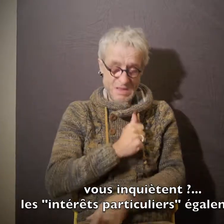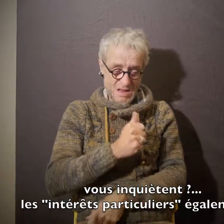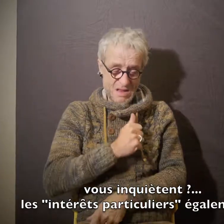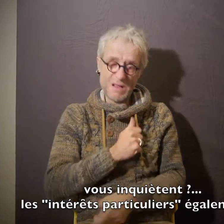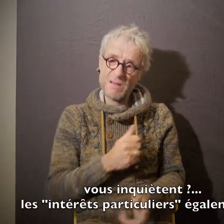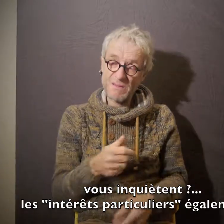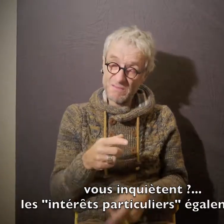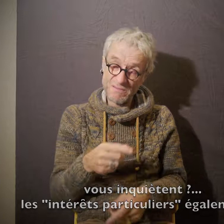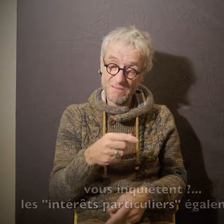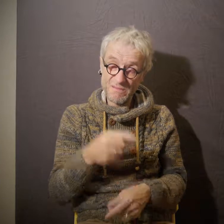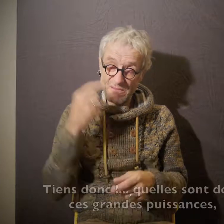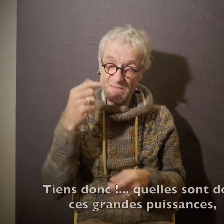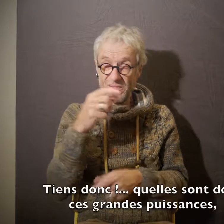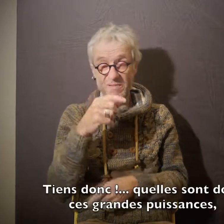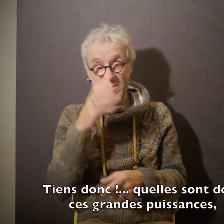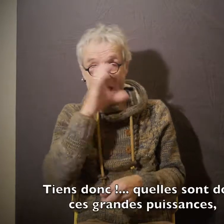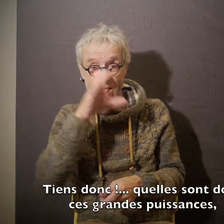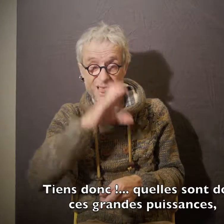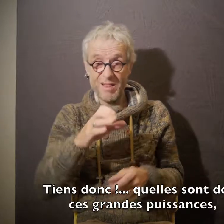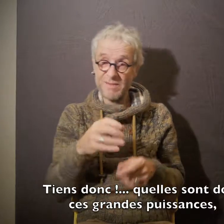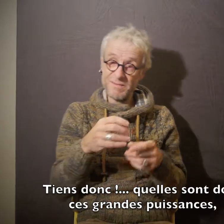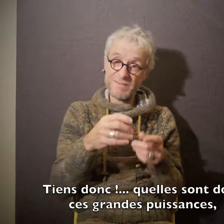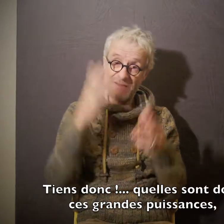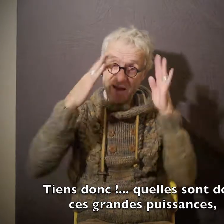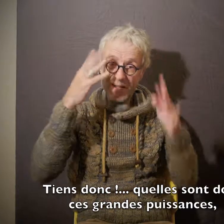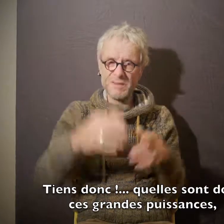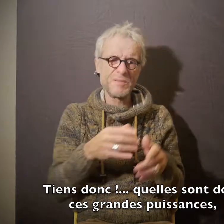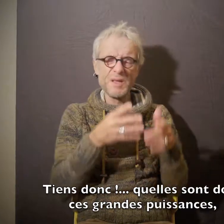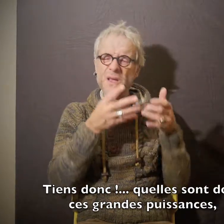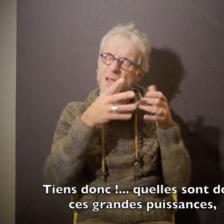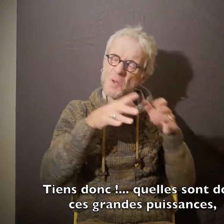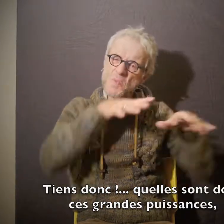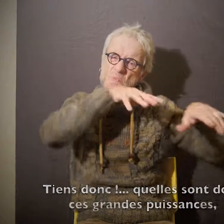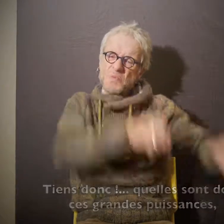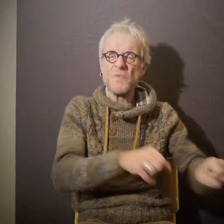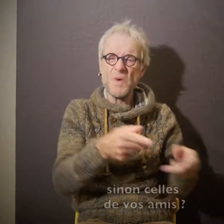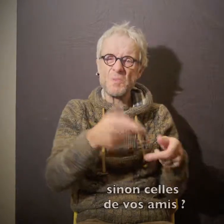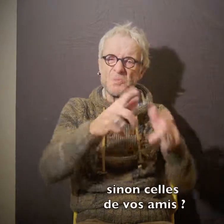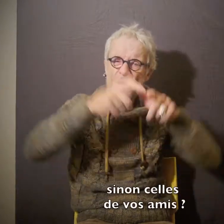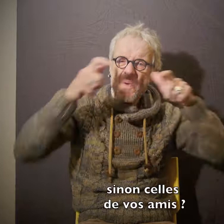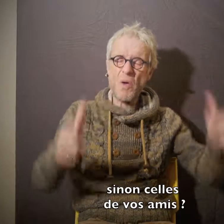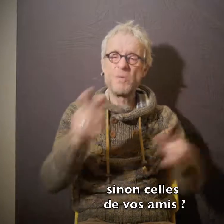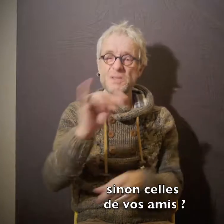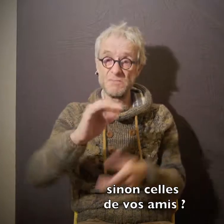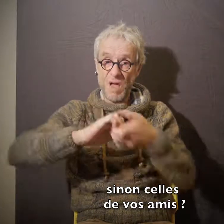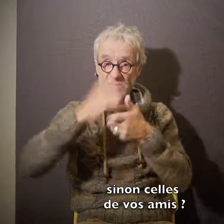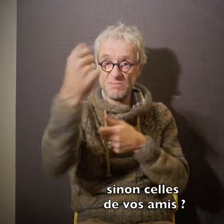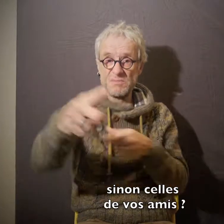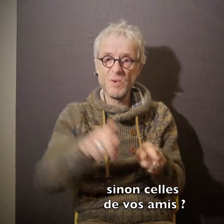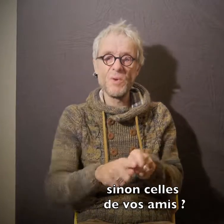également. Tiens donc, quelles sont donc ces grandes puissances sinon celles de vos amis? Qui sont ceux